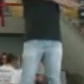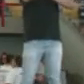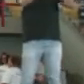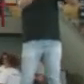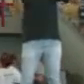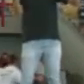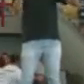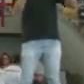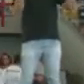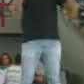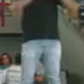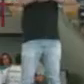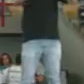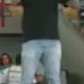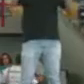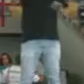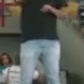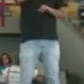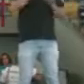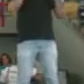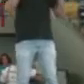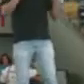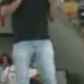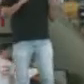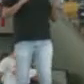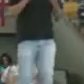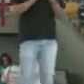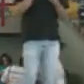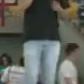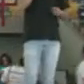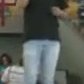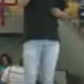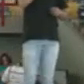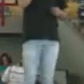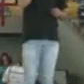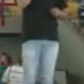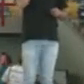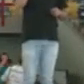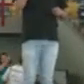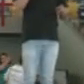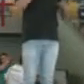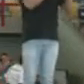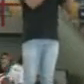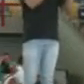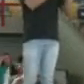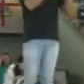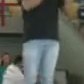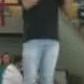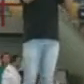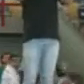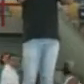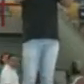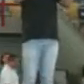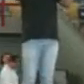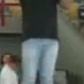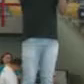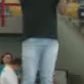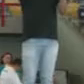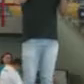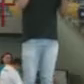Isso a gente precisa dizer no tocante à redação. Para você ter uma ideia, se você juntar física, química e